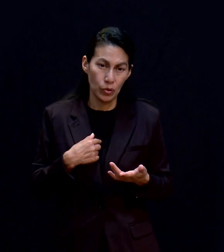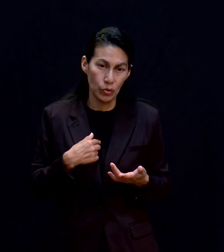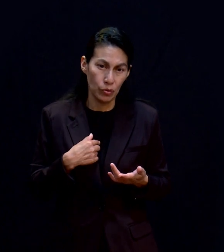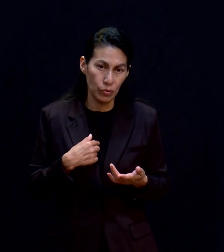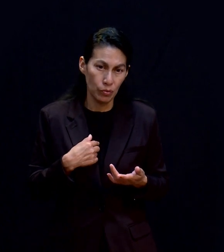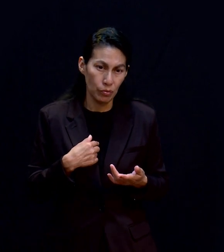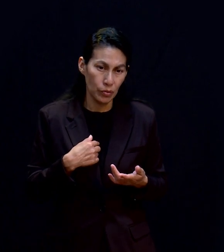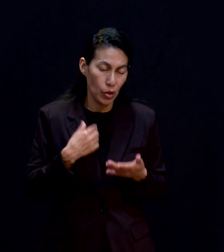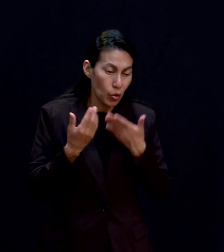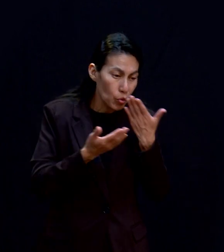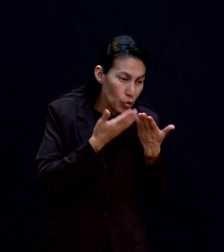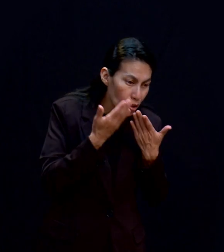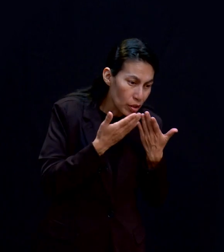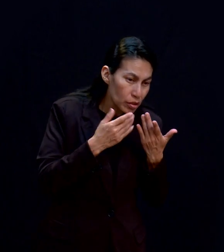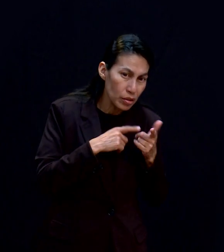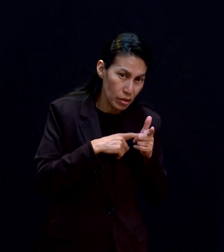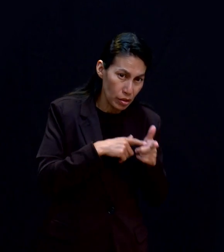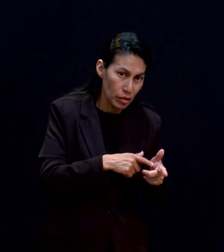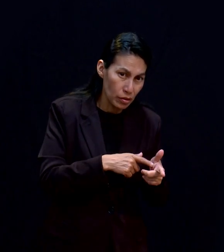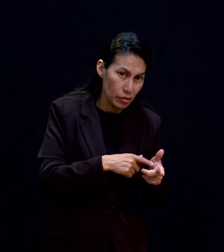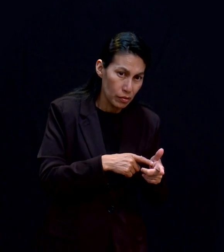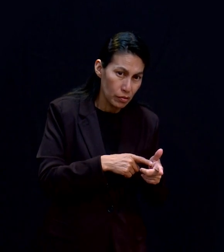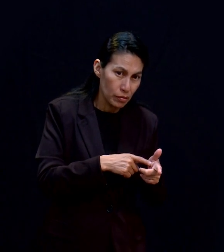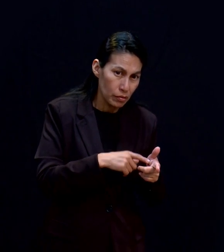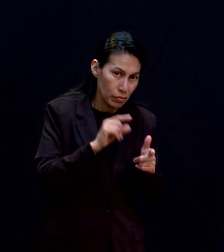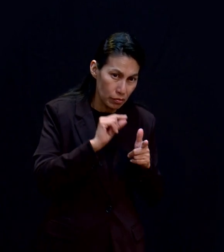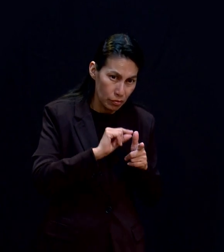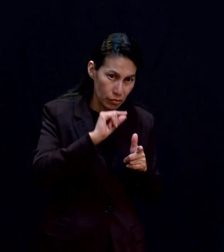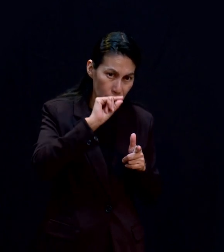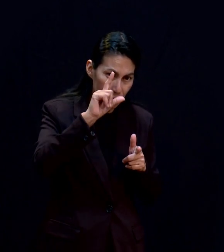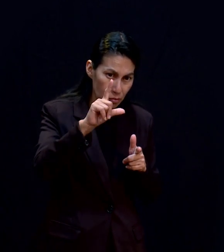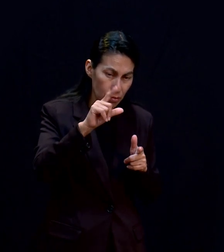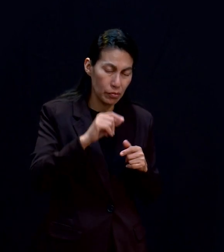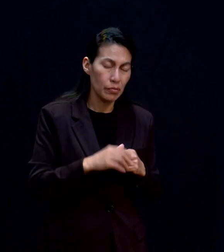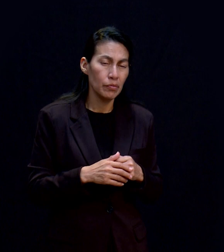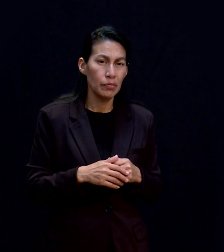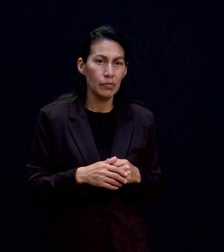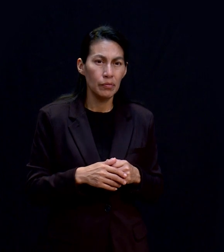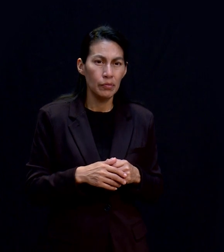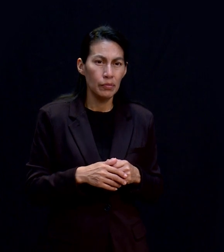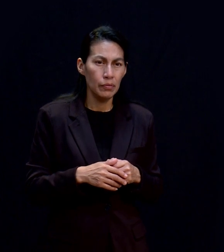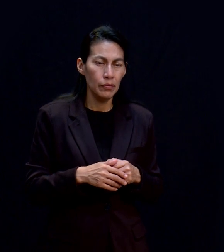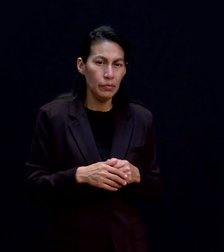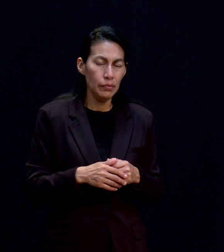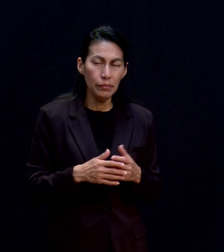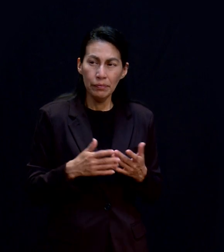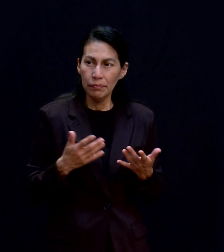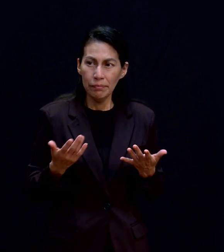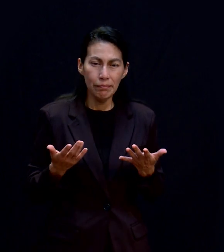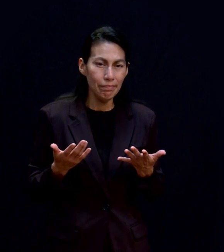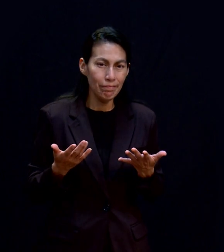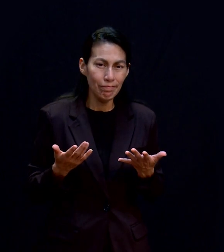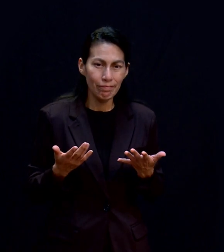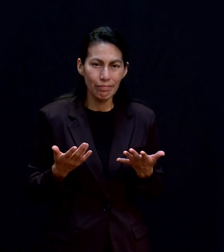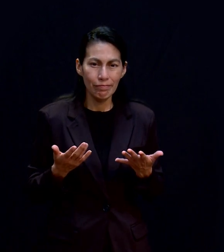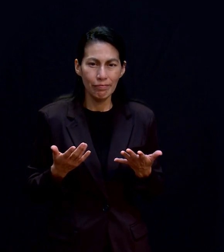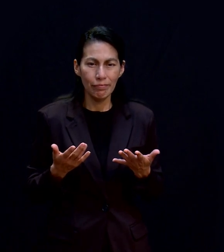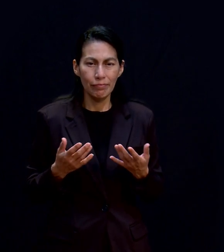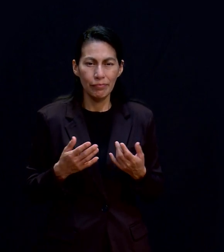continuar con el posgrado pero el doctorado entonces